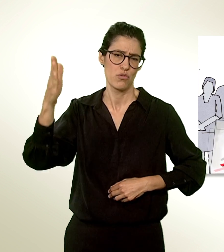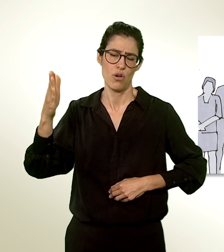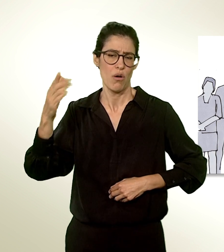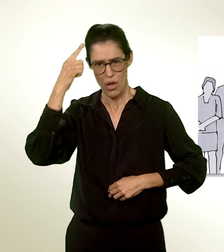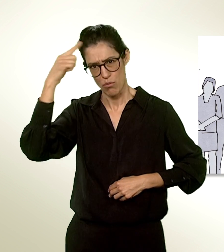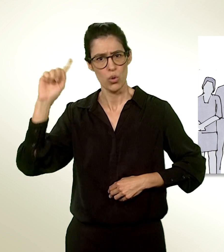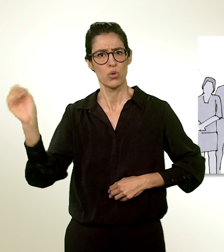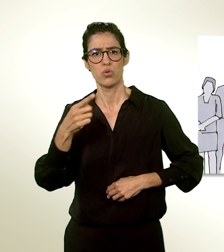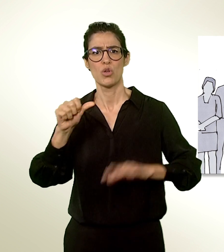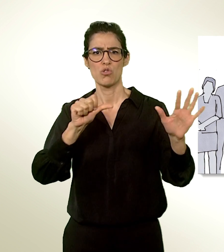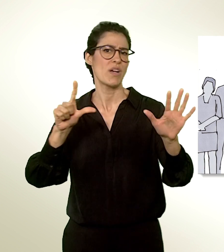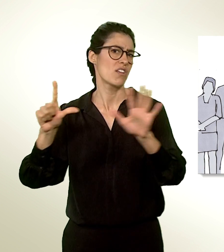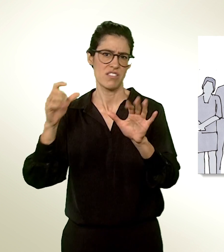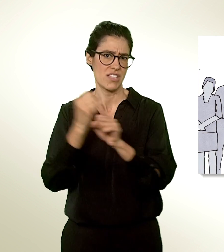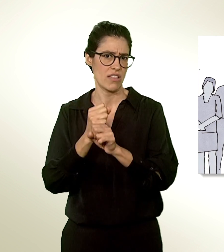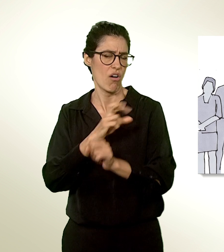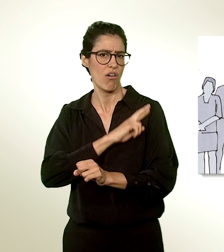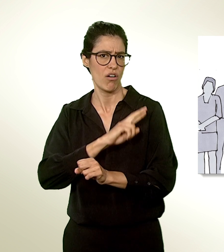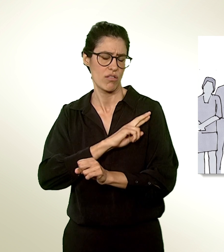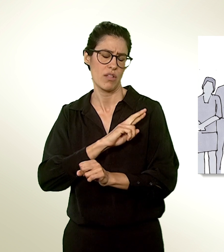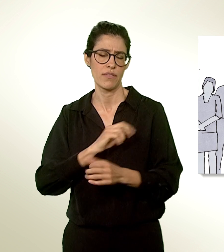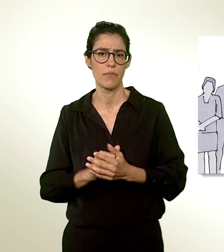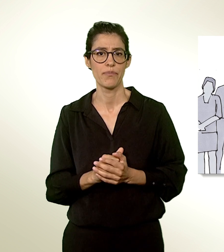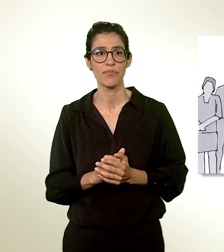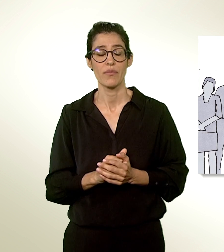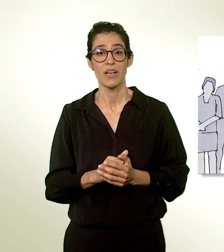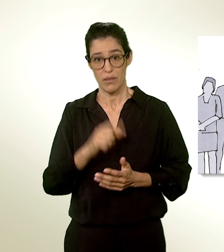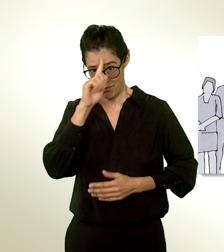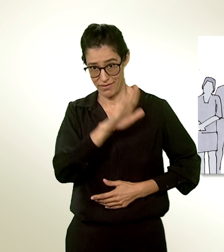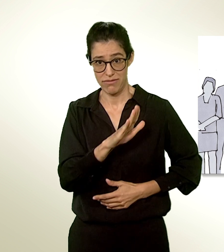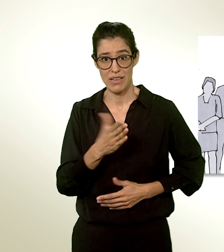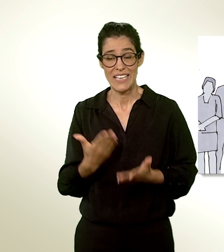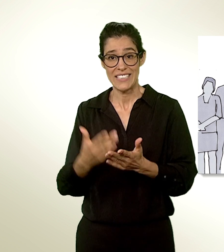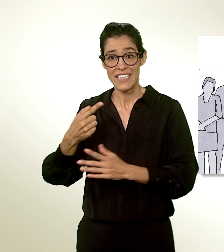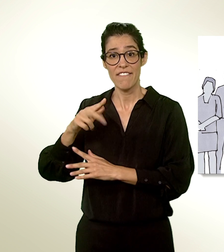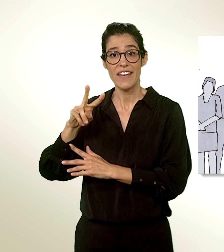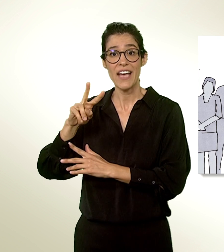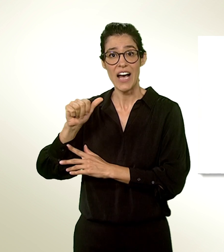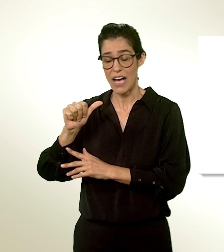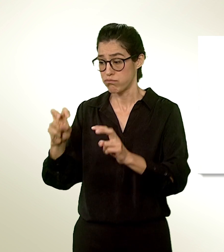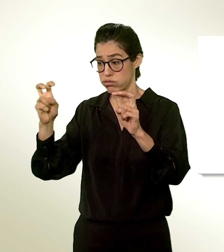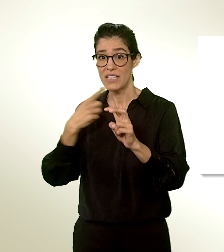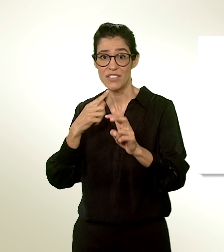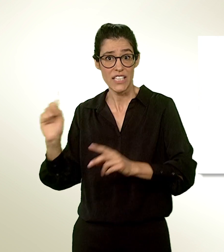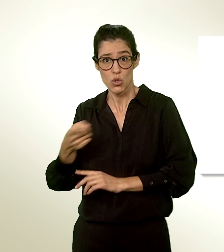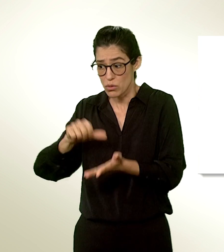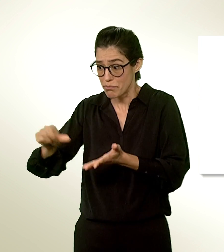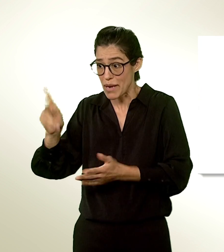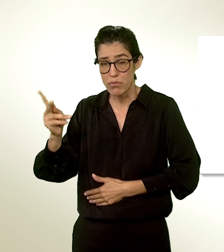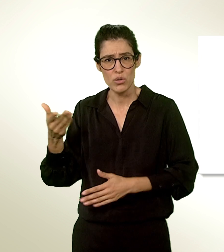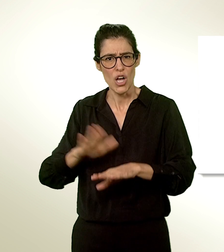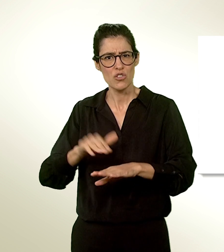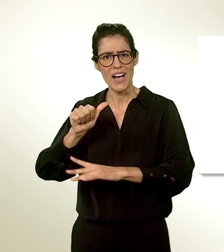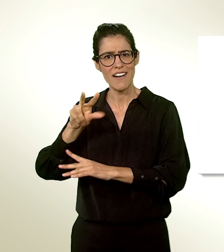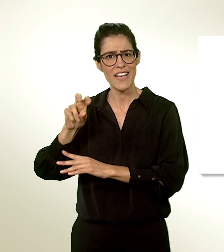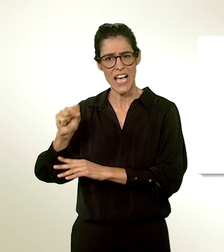qu'avec la hausse de la TVA, tout le monde devra payer plus, alors même que les prestations de l'AVS seront réduites. Pour lui, seul un non